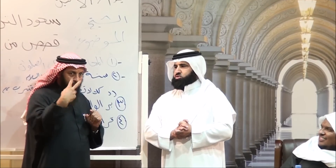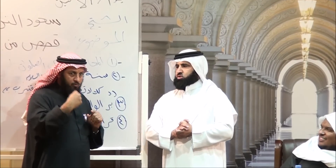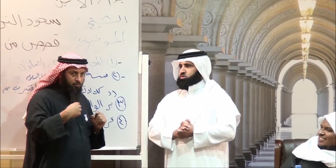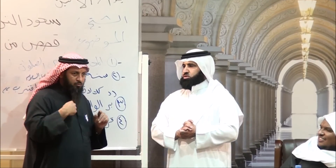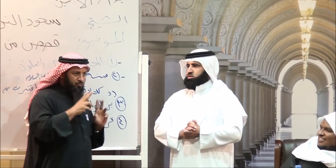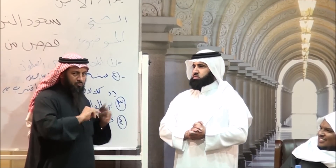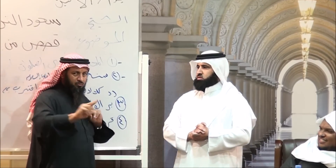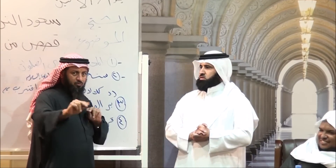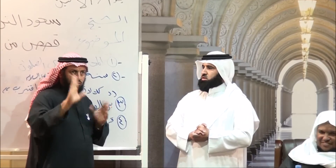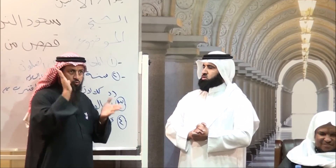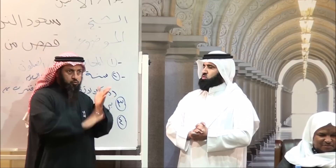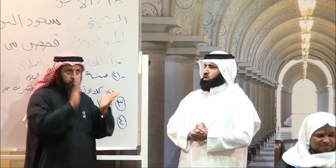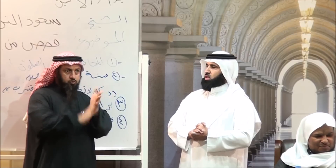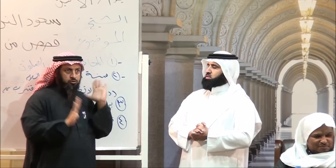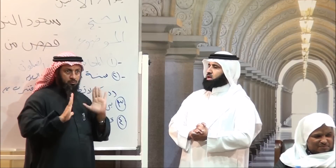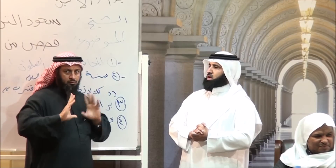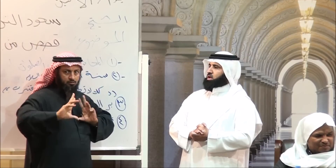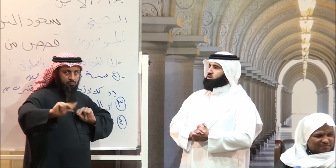والزوجه